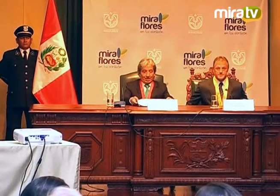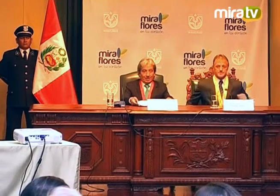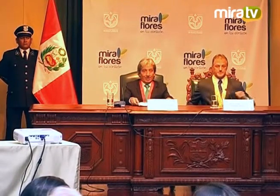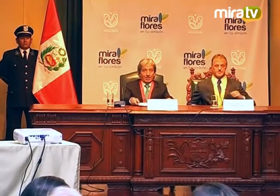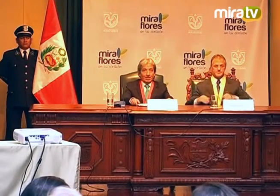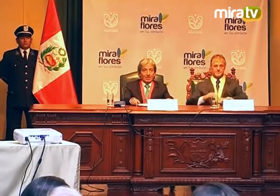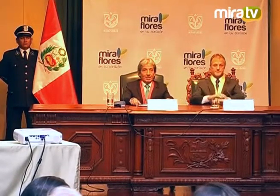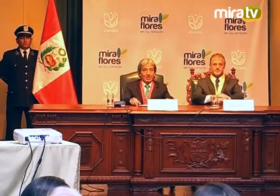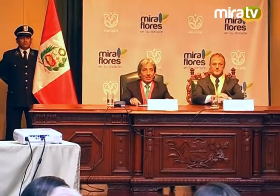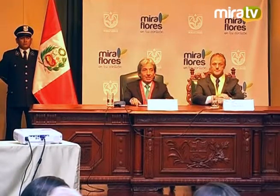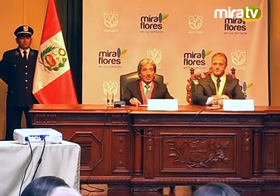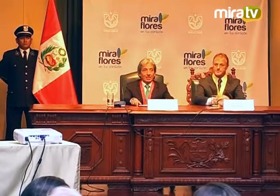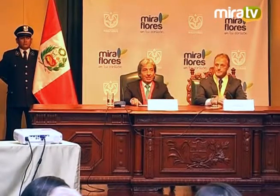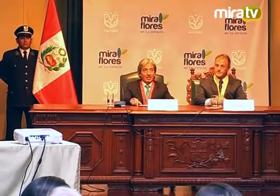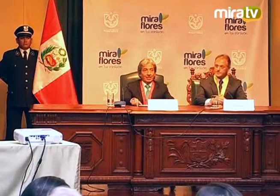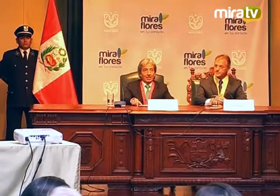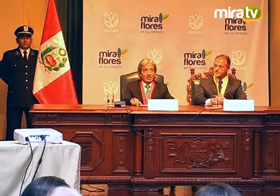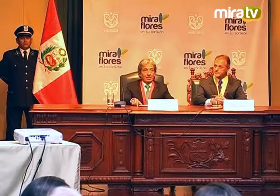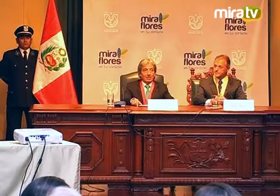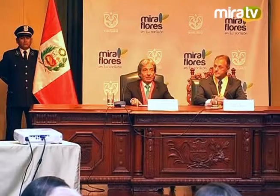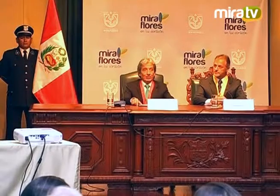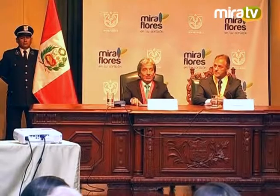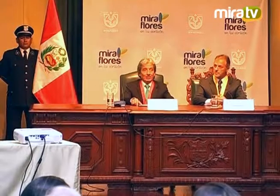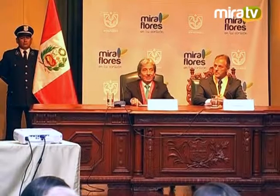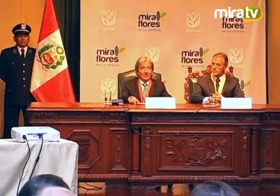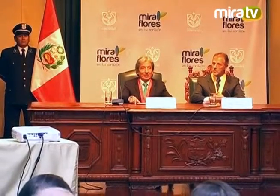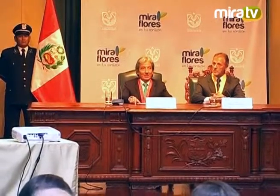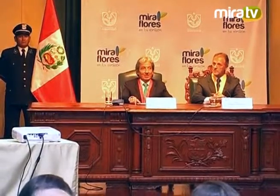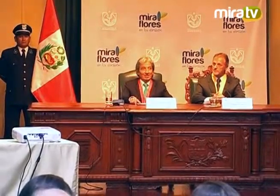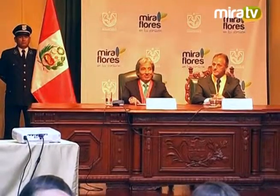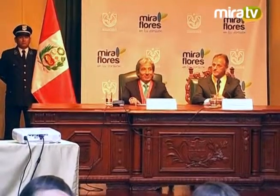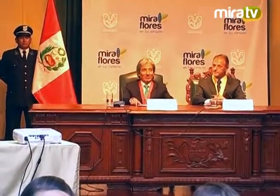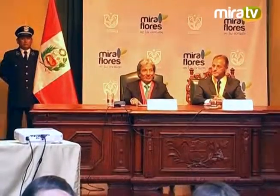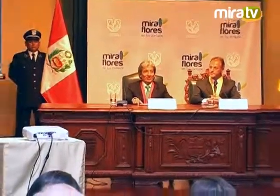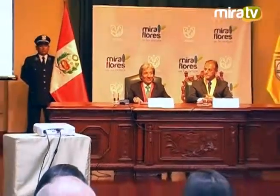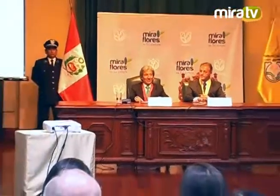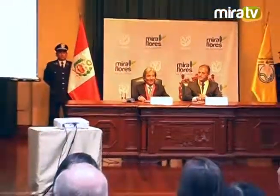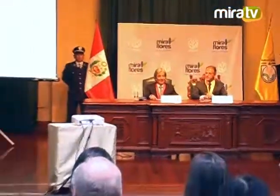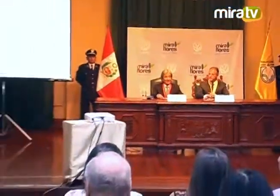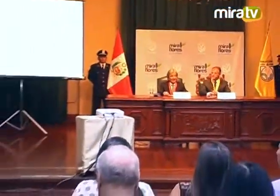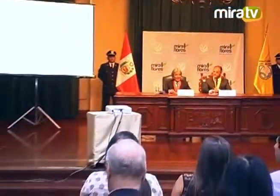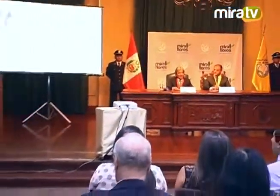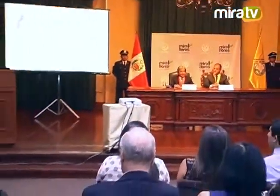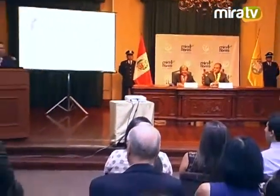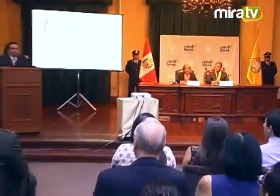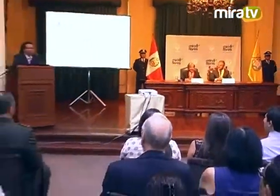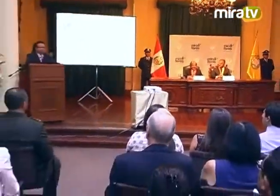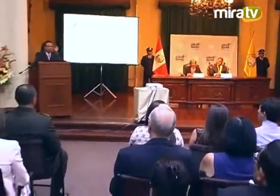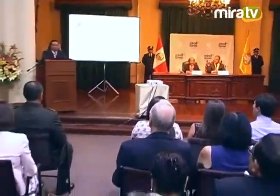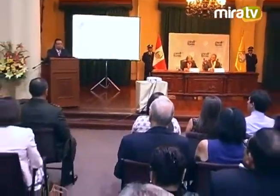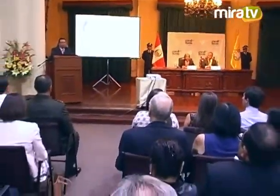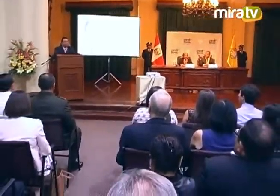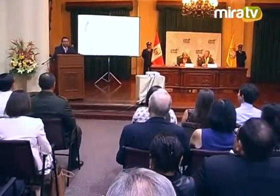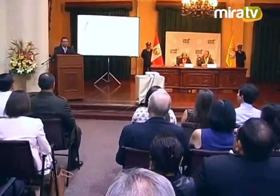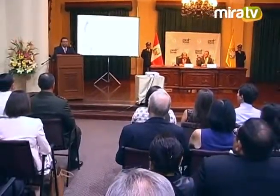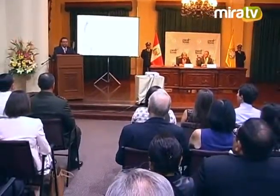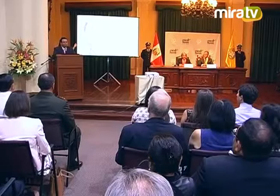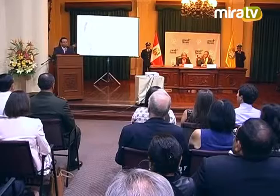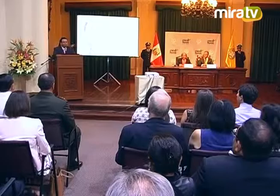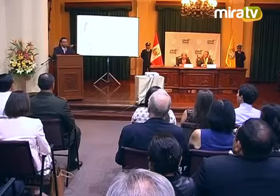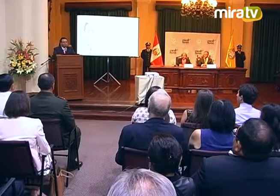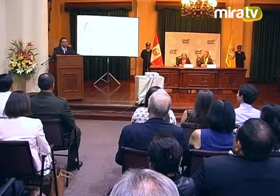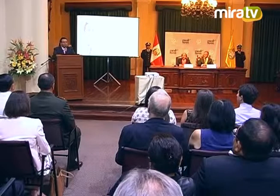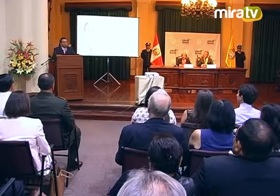Señoras y señores, la ceremonia de condecoración con la Medalla Cívica Municipal de Miraflores al señor Manuel